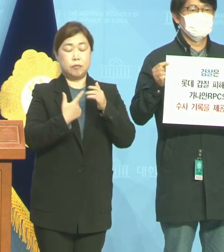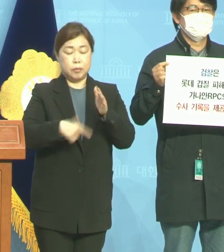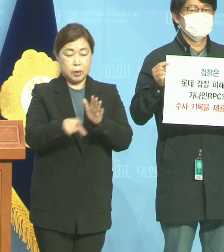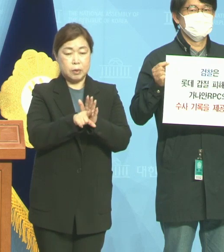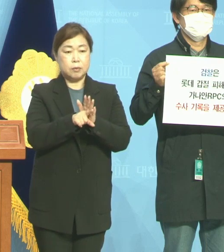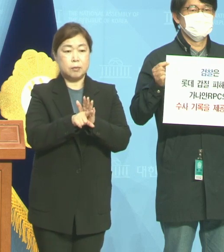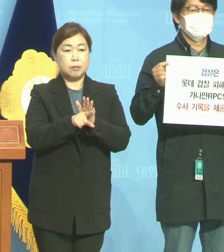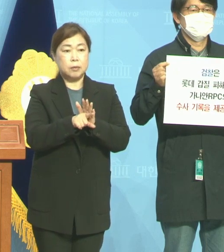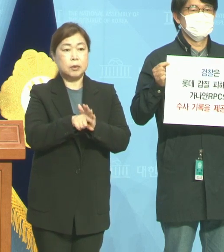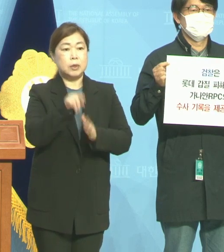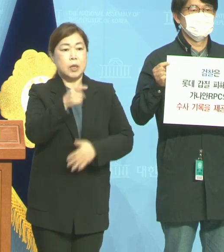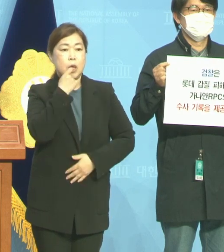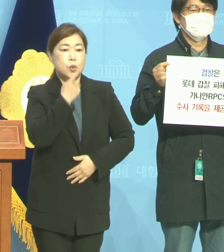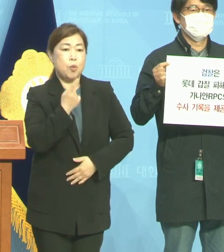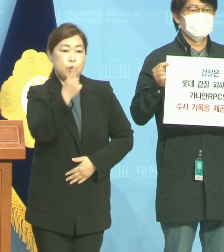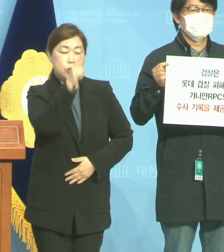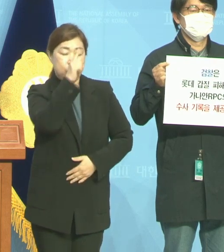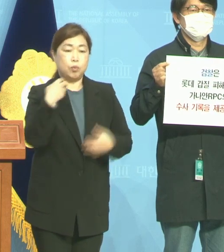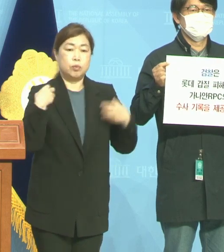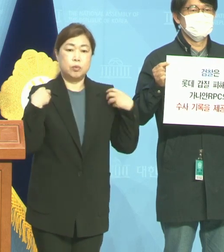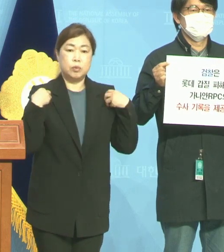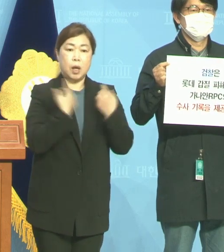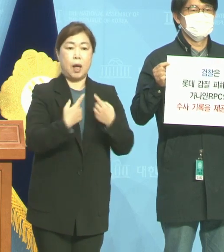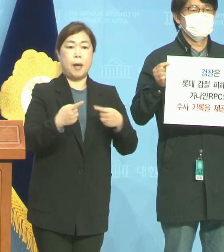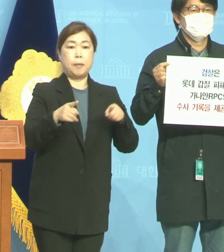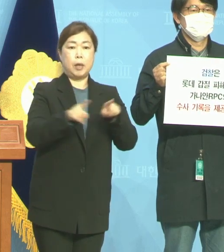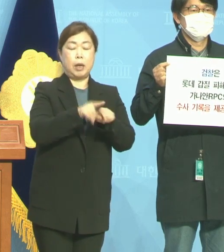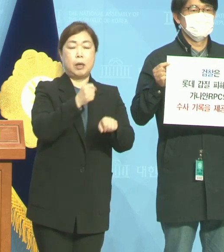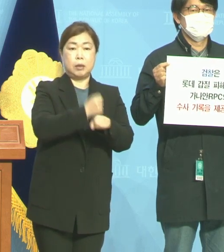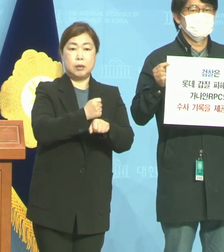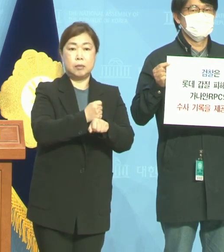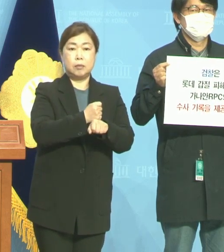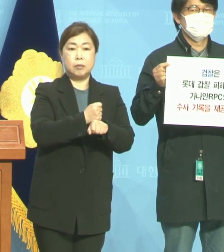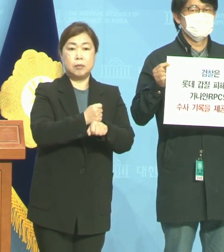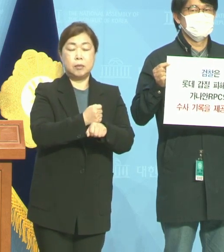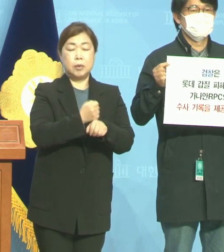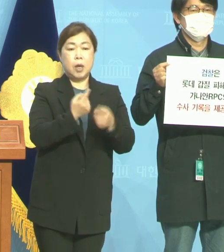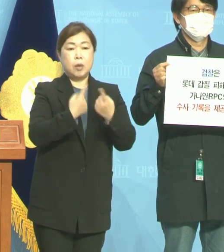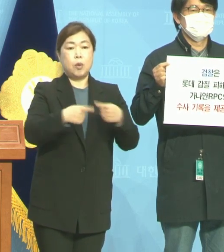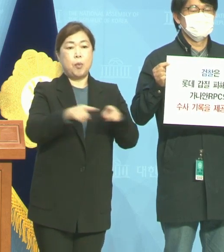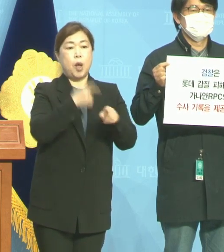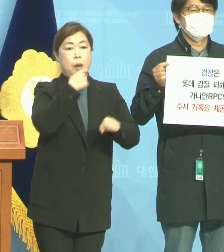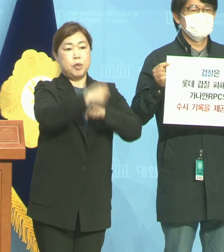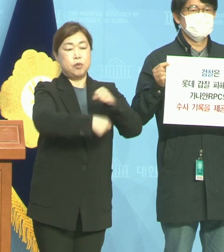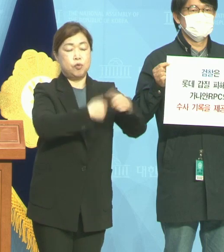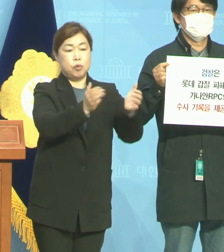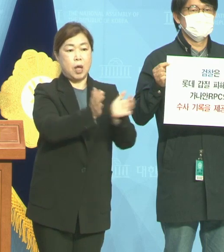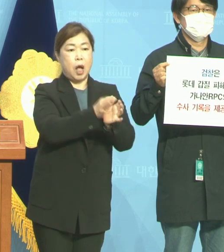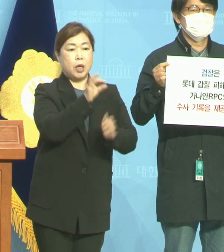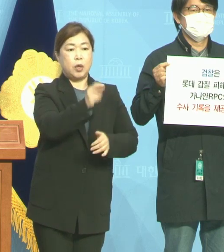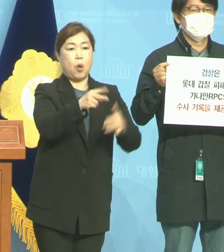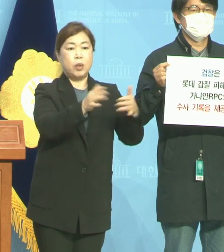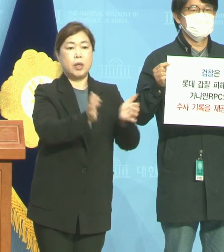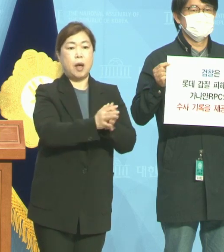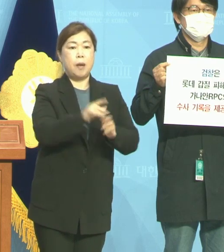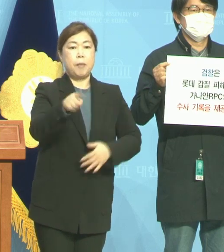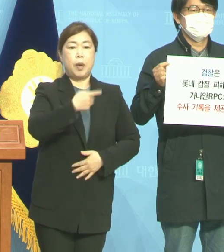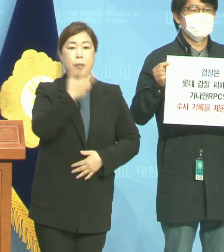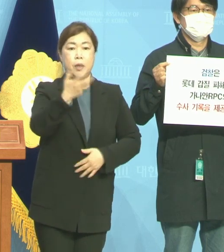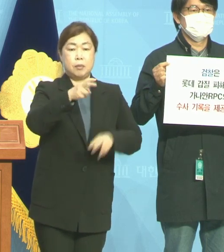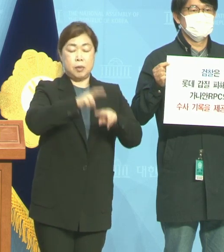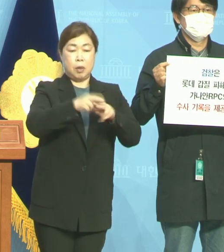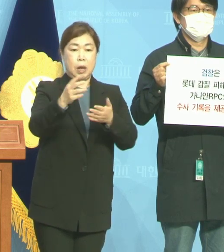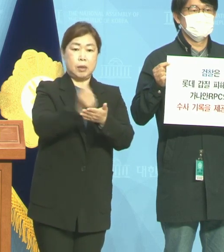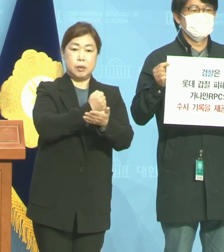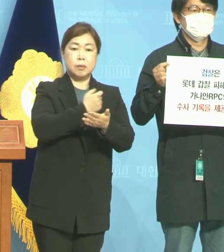이것이 촛불 정부와 함께 하는 더불어 민주당 여당이 180석 을 차지한 20대